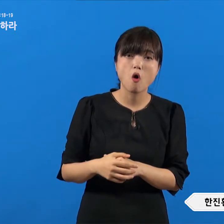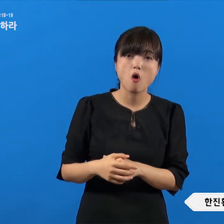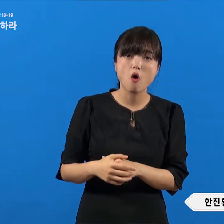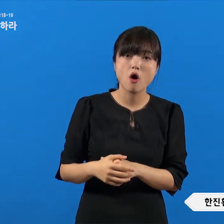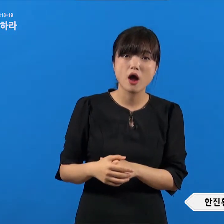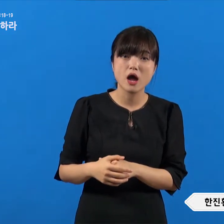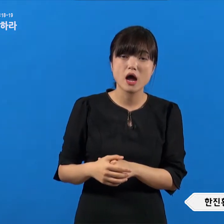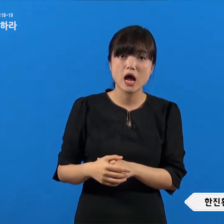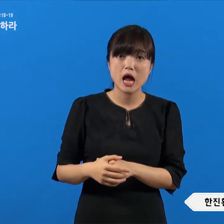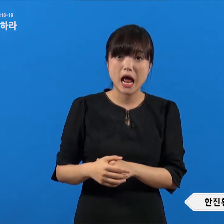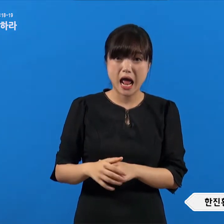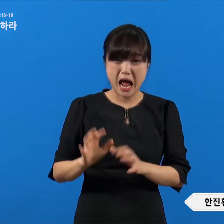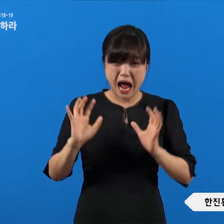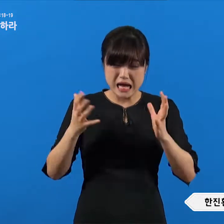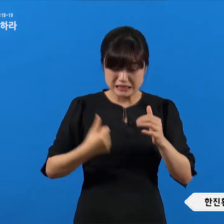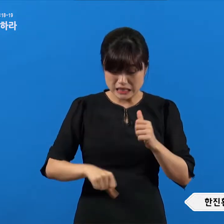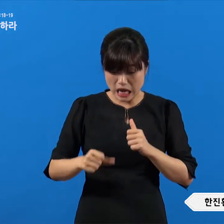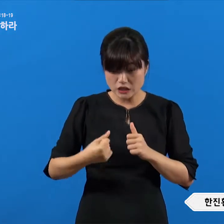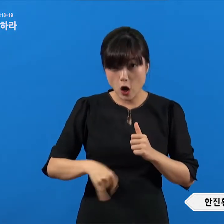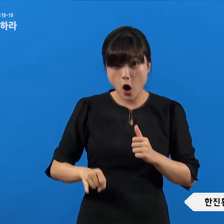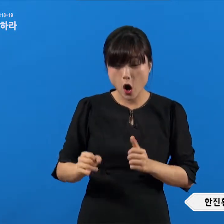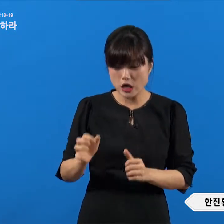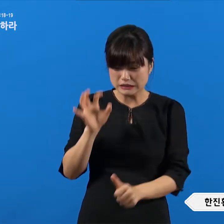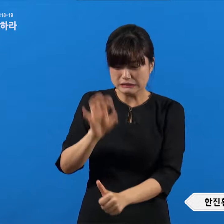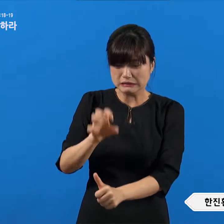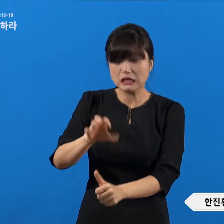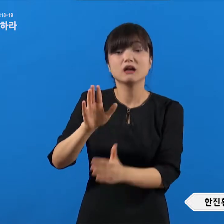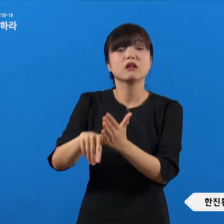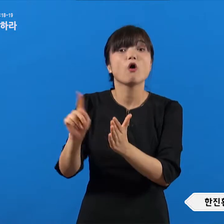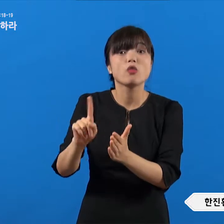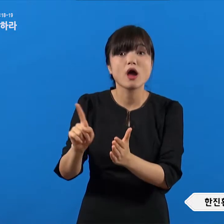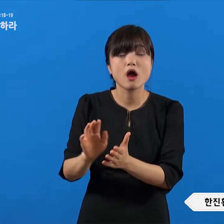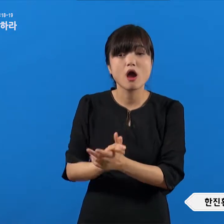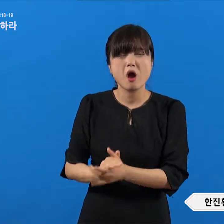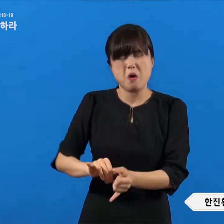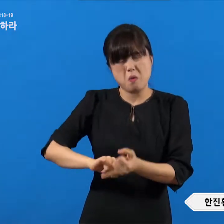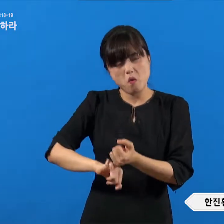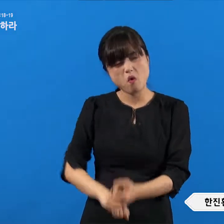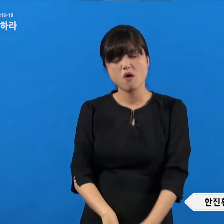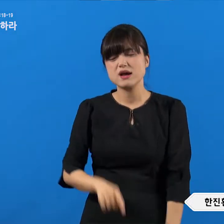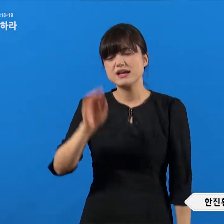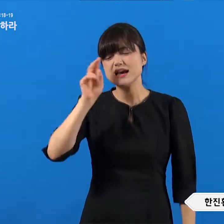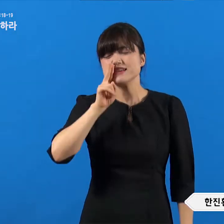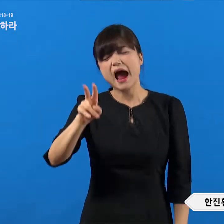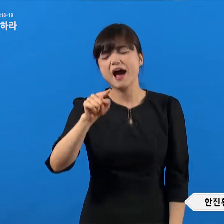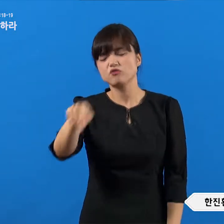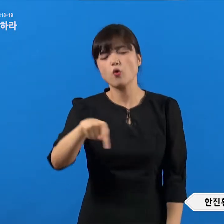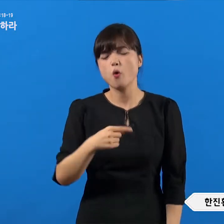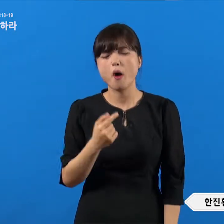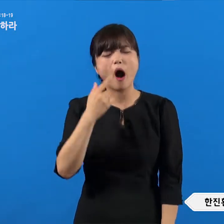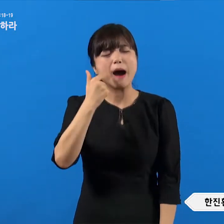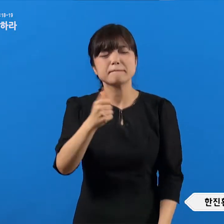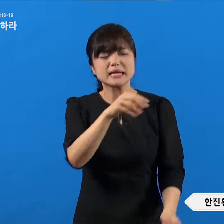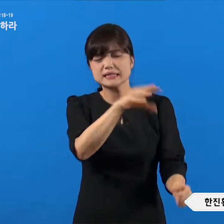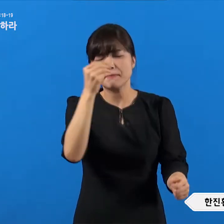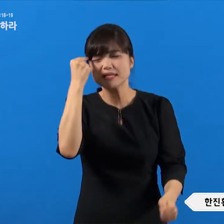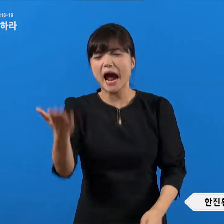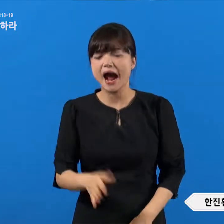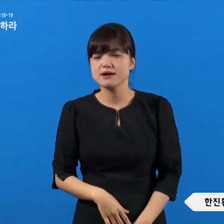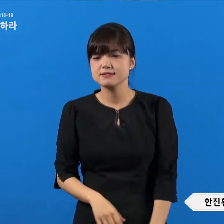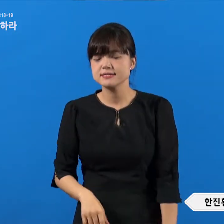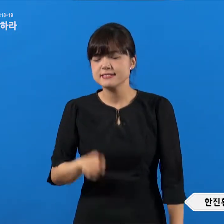뭔가 하면 아이들 야단칠 때 꼭 어떻게 저렇게 지 애비를 쏙